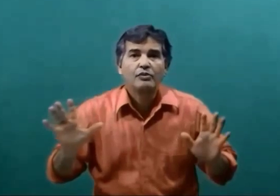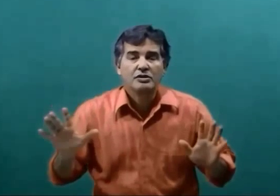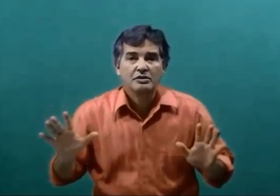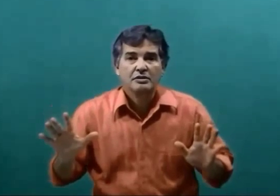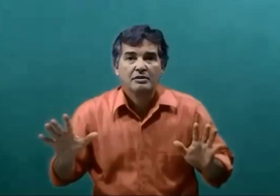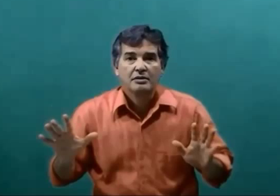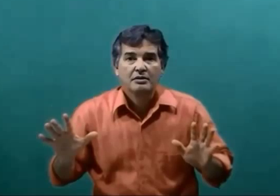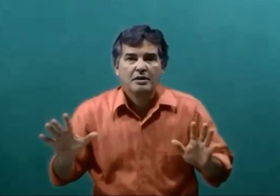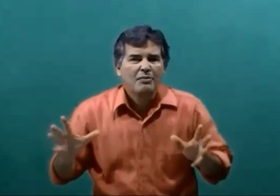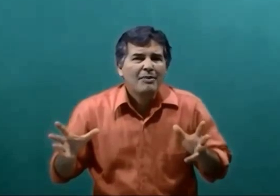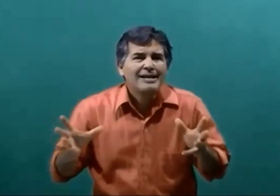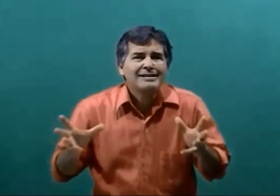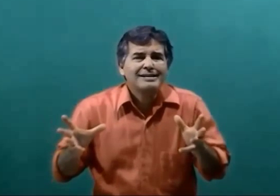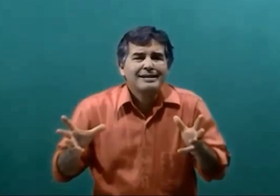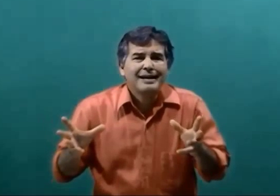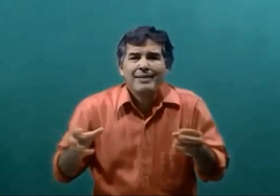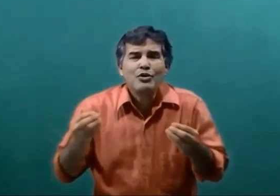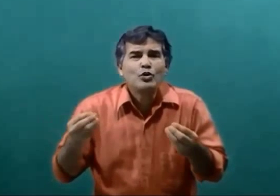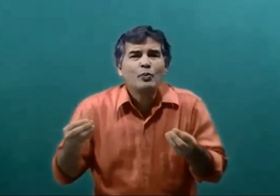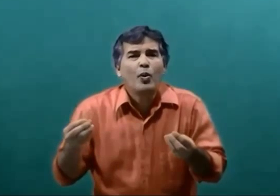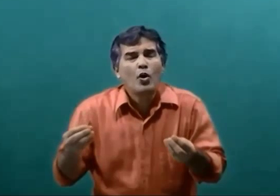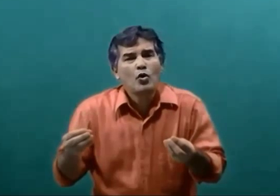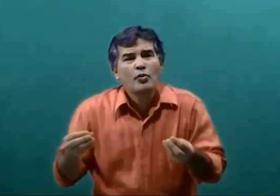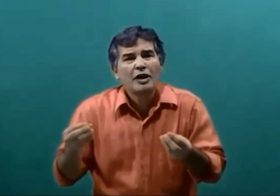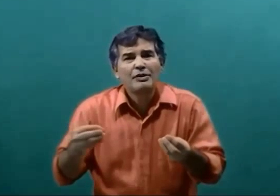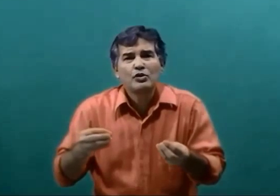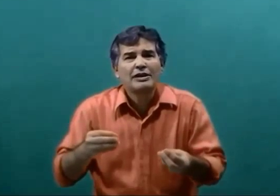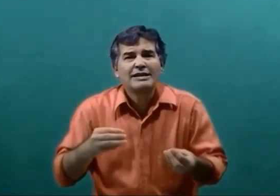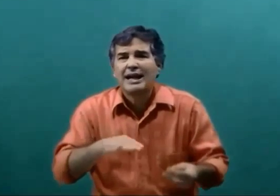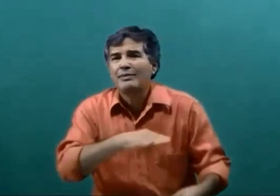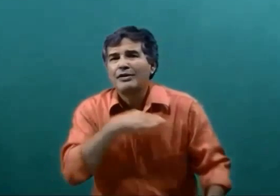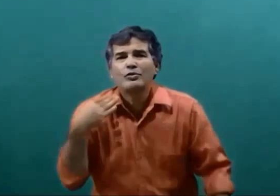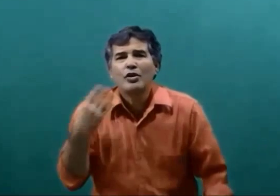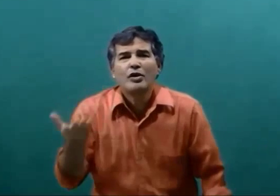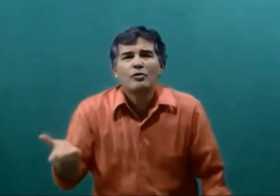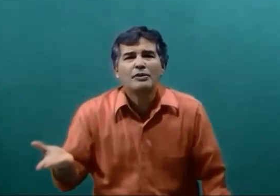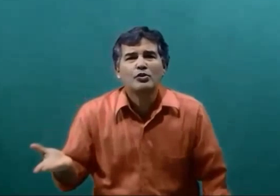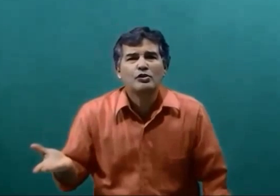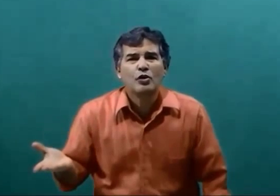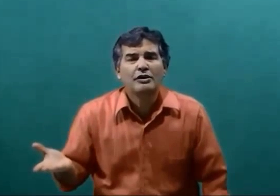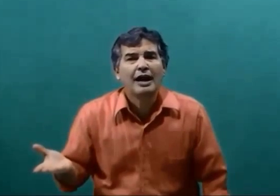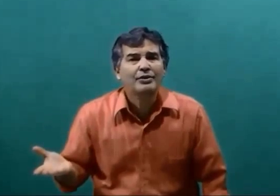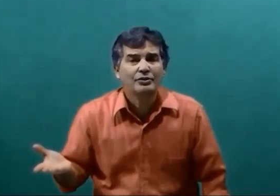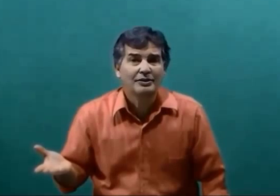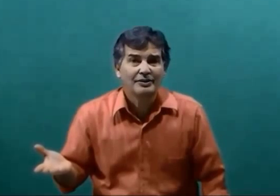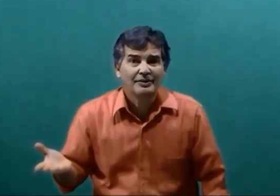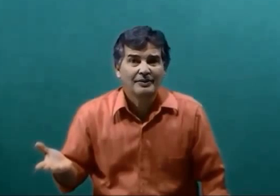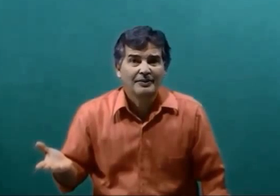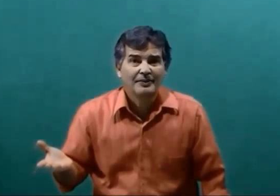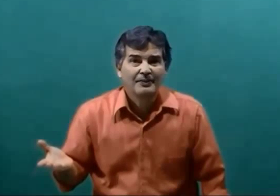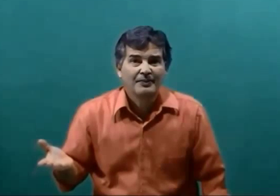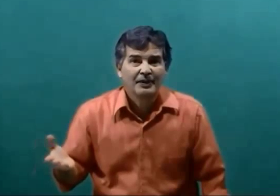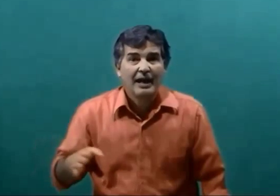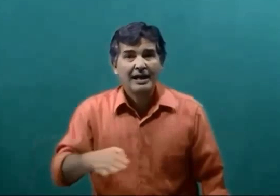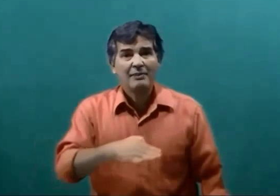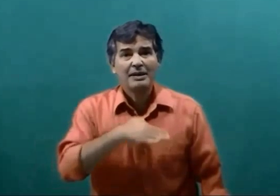acabou-se. Mas é muito pouco, porque a pessoa necessariamente não morreu com o pescoço cortado. Aqui